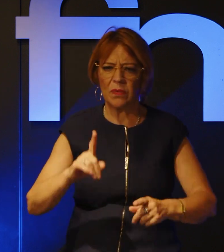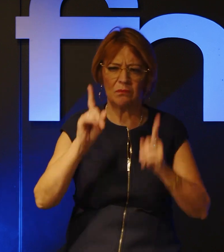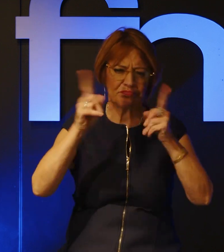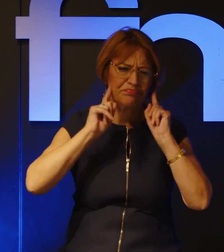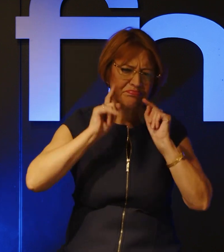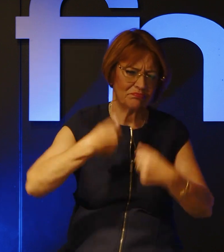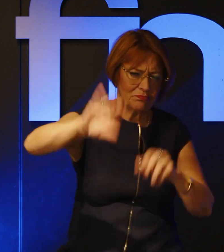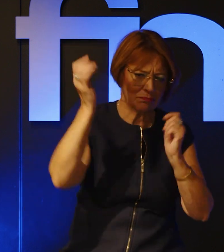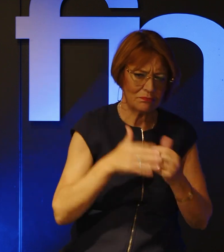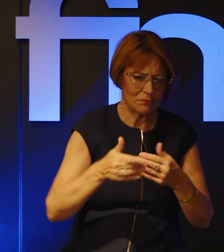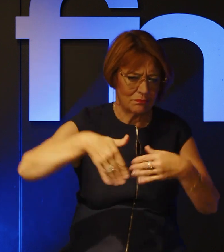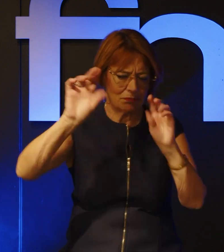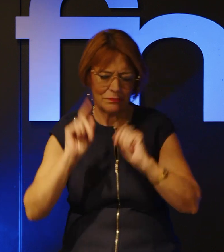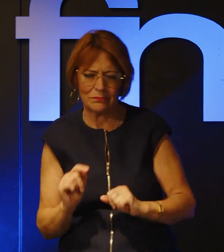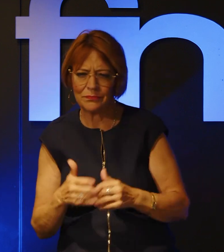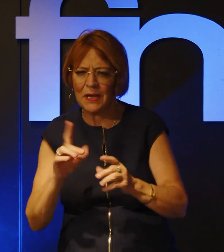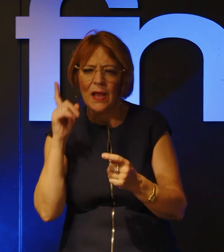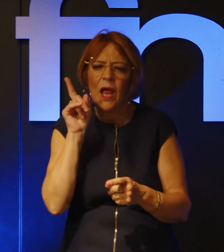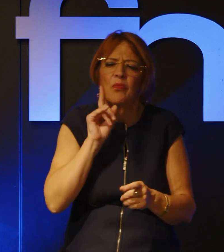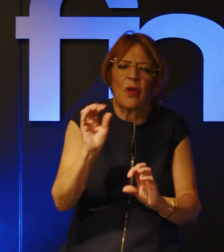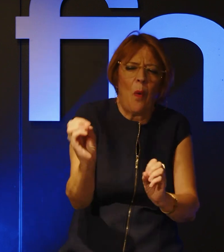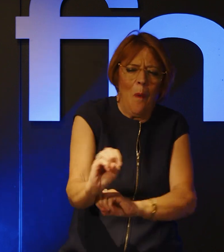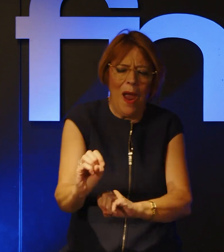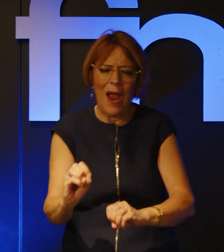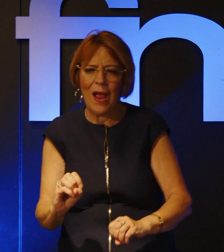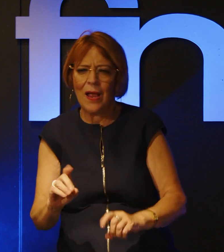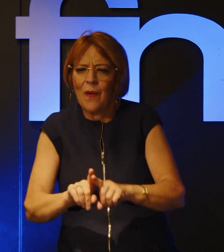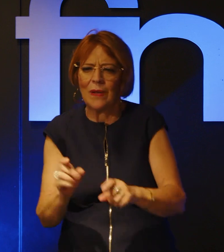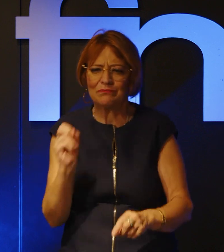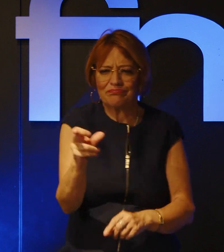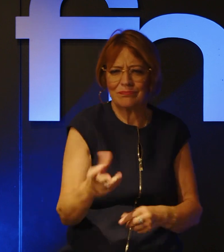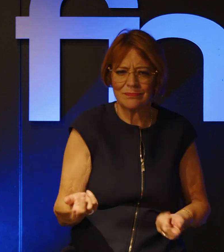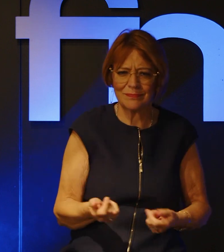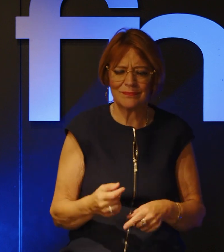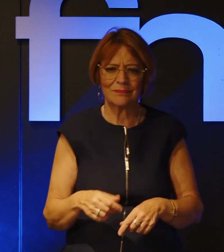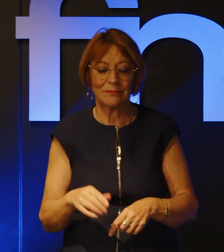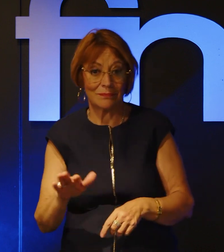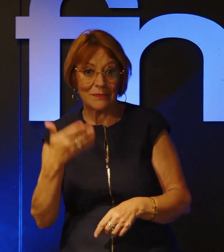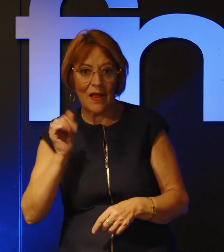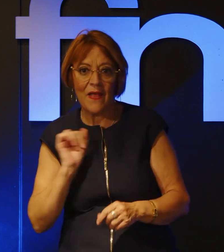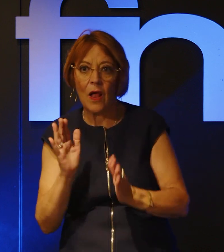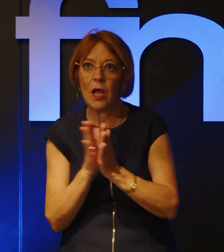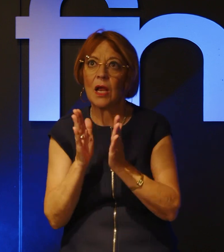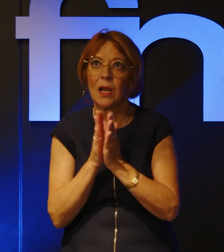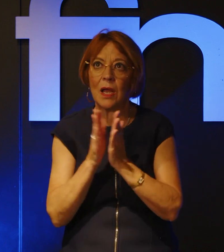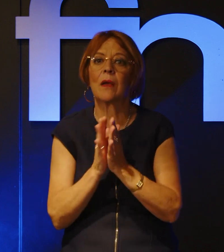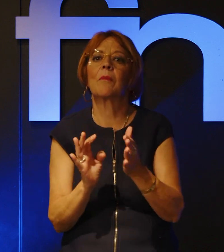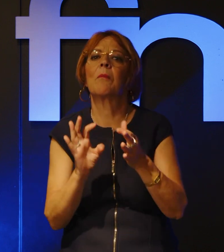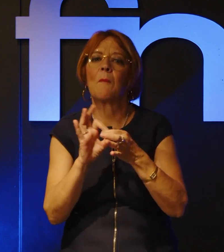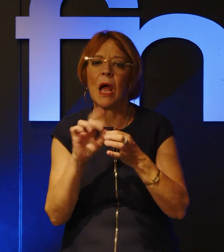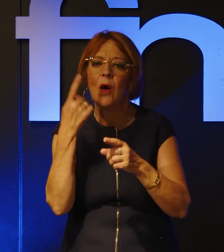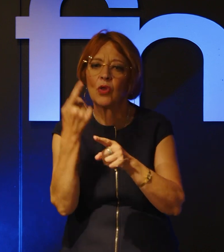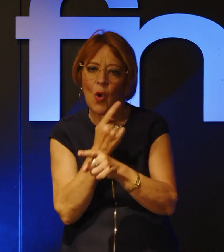interessa não é exatamente uma intelectualização abstrata Mas é uma intelectualização que parte do conceito religioso e portanto é é